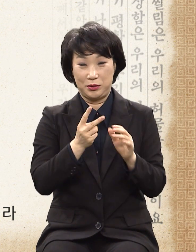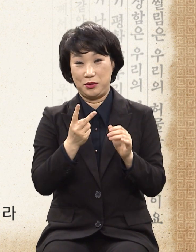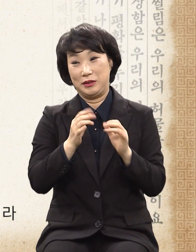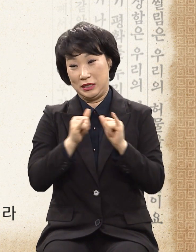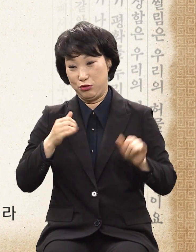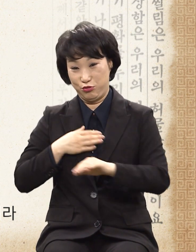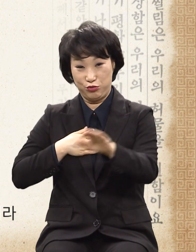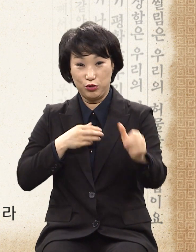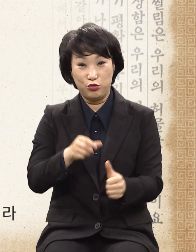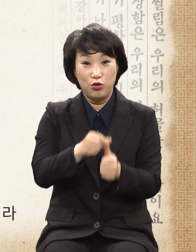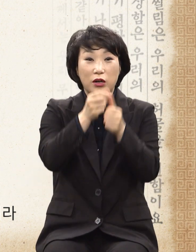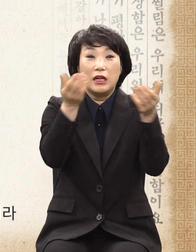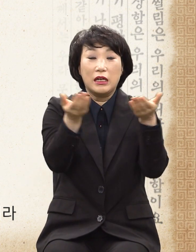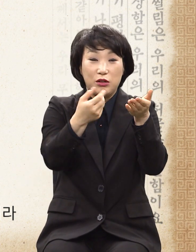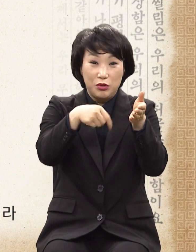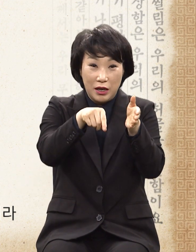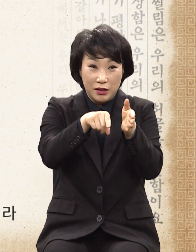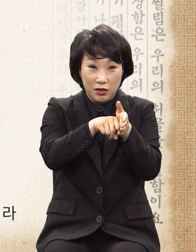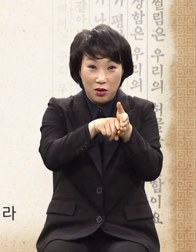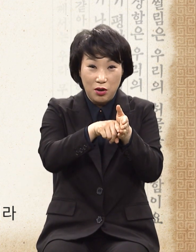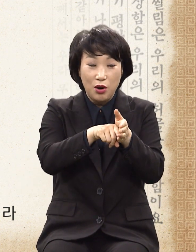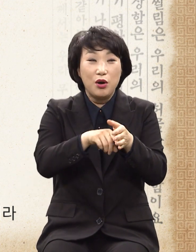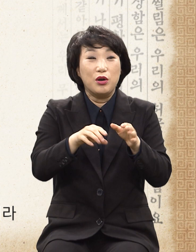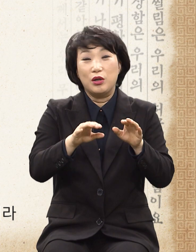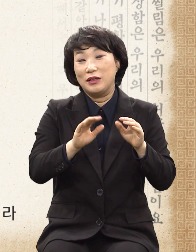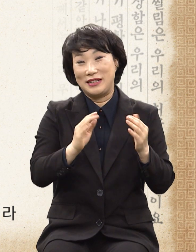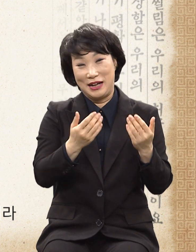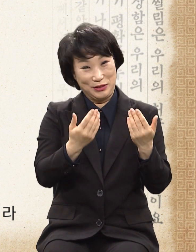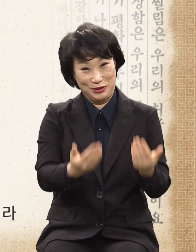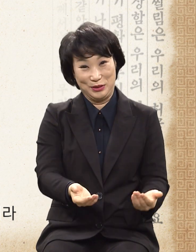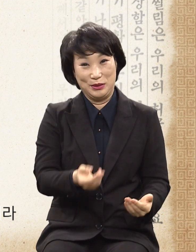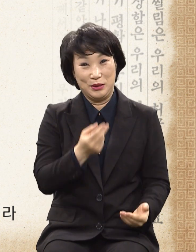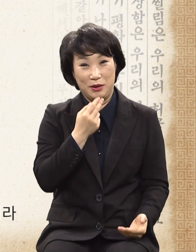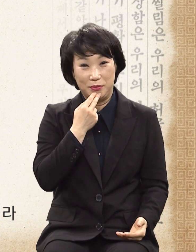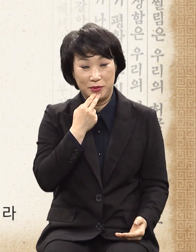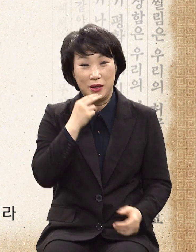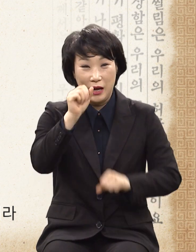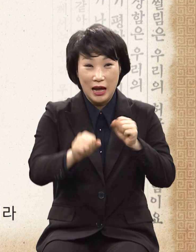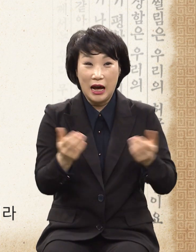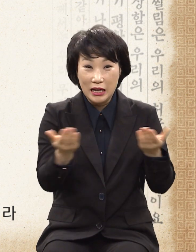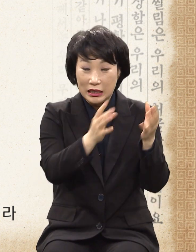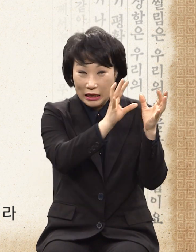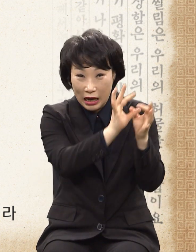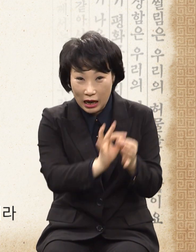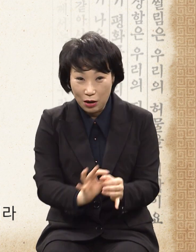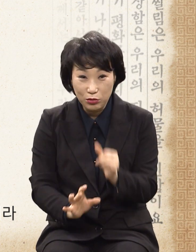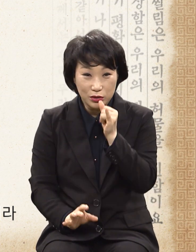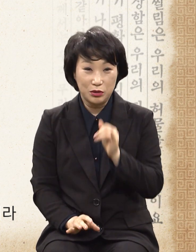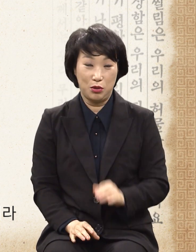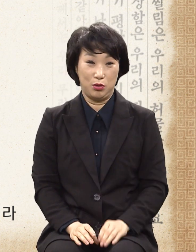인류 구원 사역을 위해서 쉬지 않고 행하셨습니다.